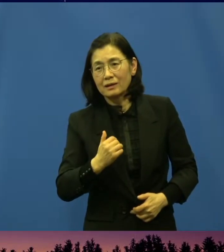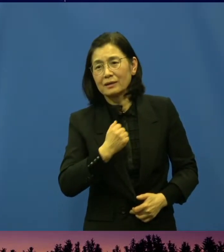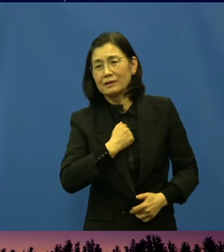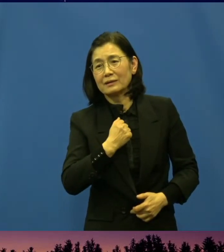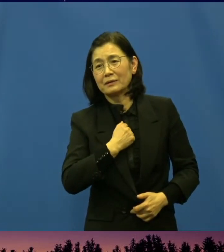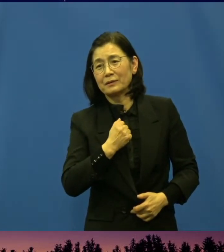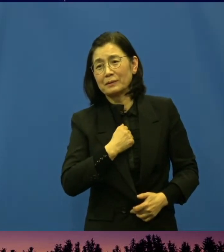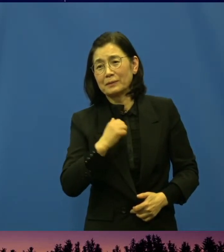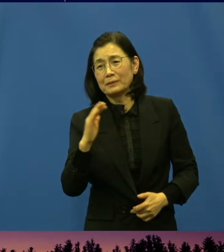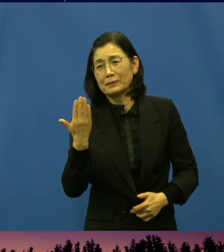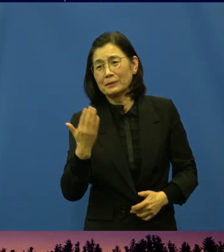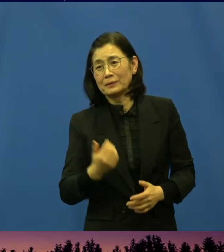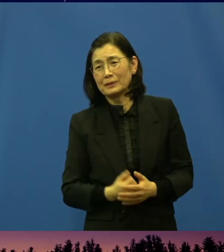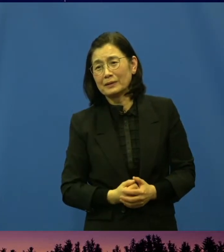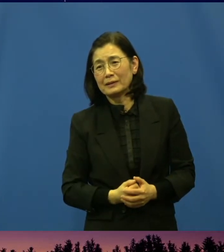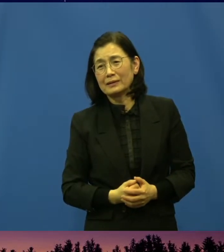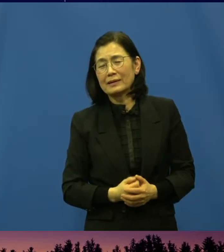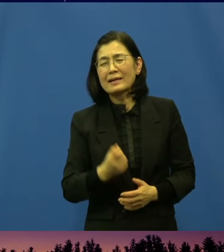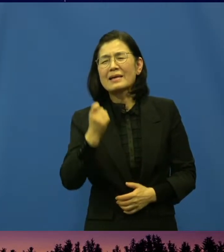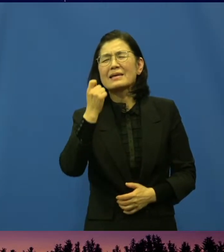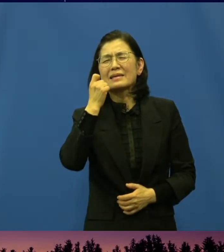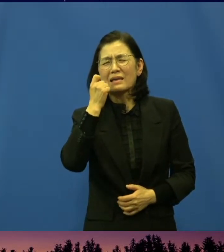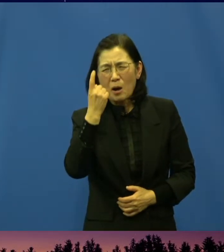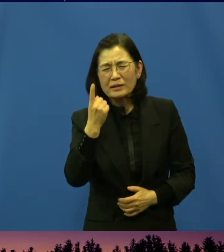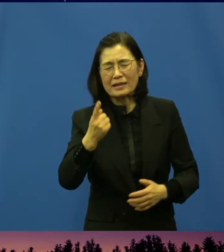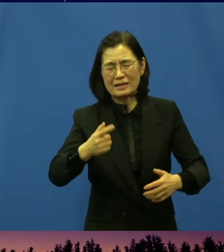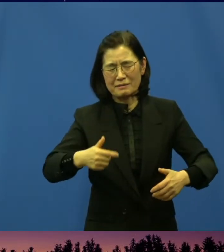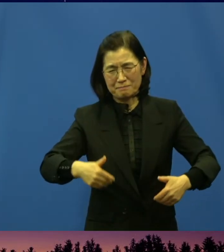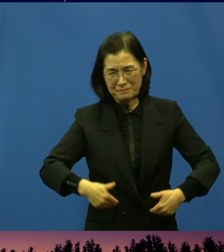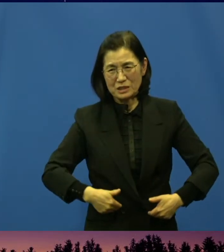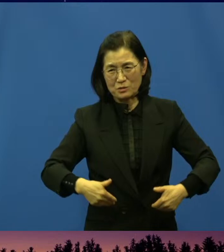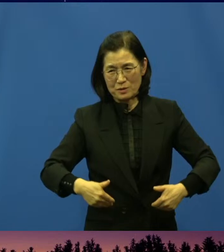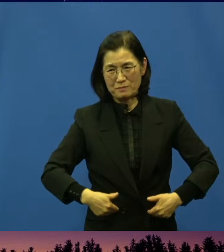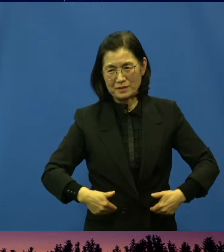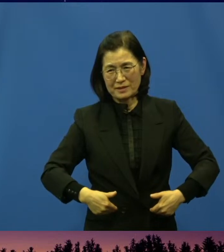안 되게 돼 있어요. 10달을 채워야 돼요.